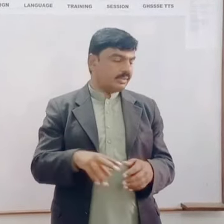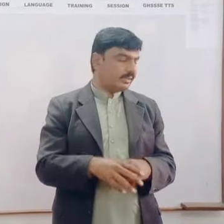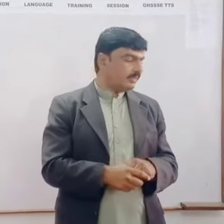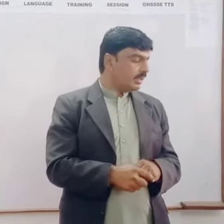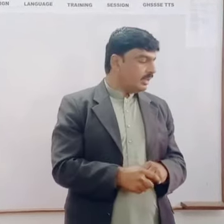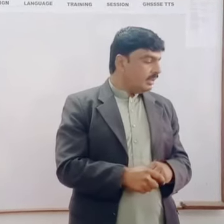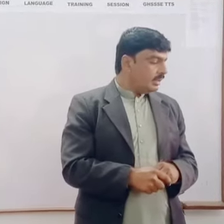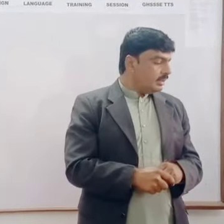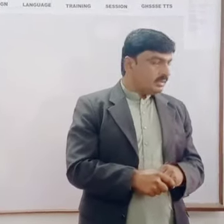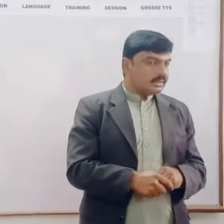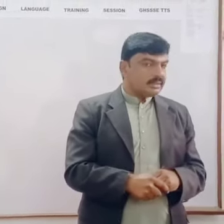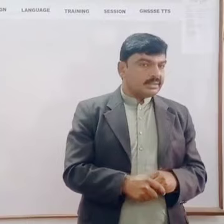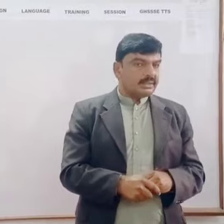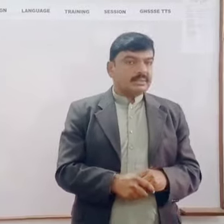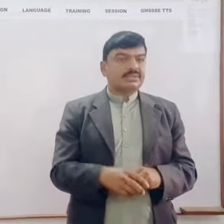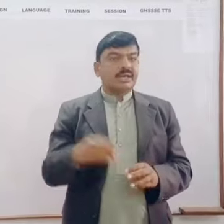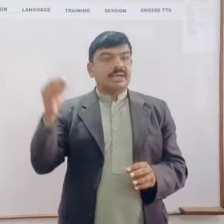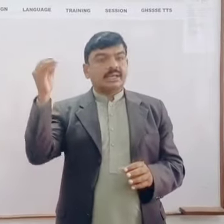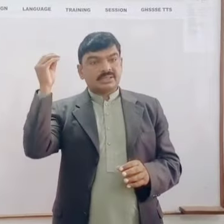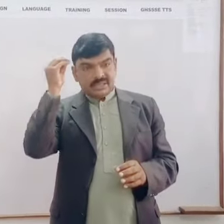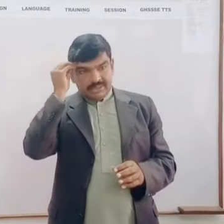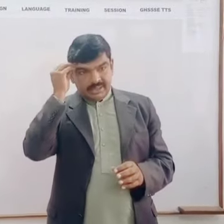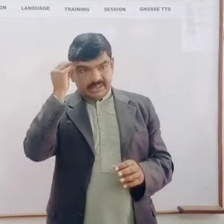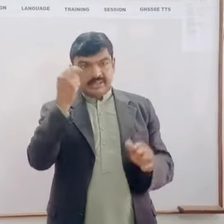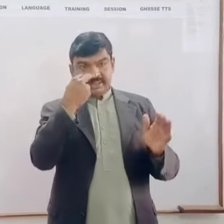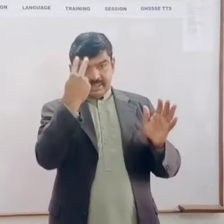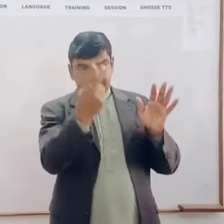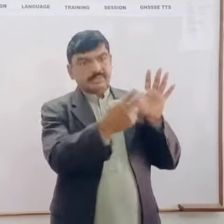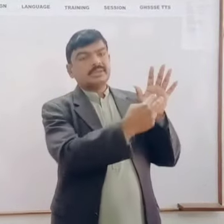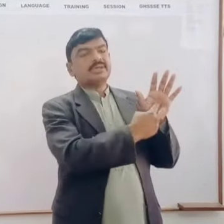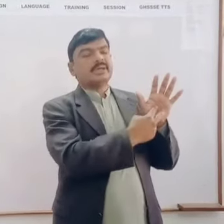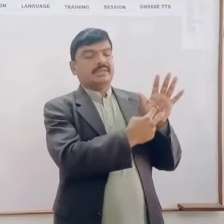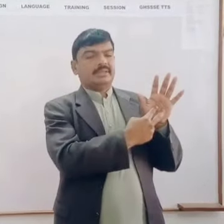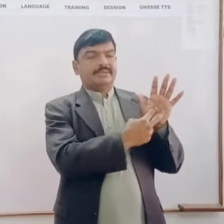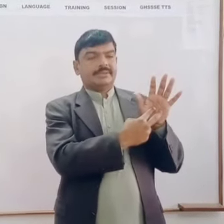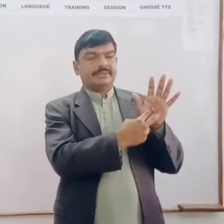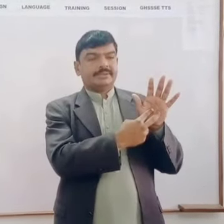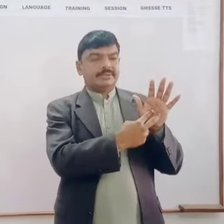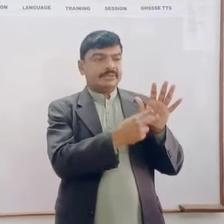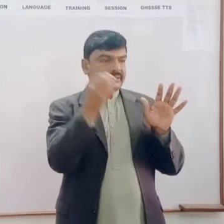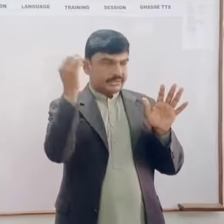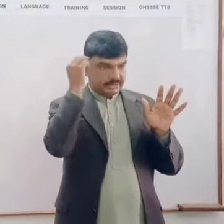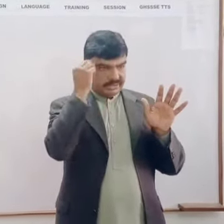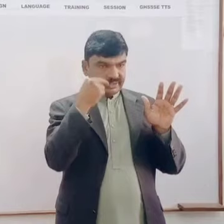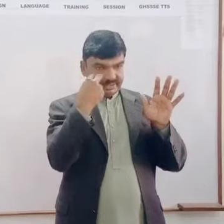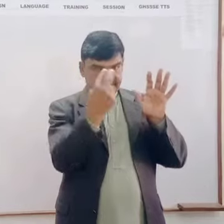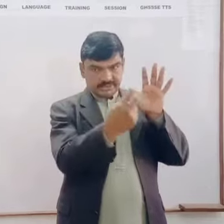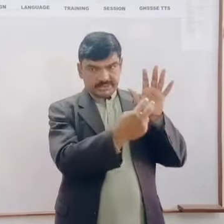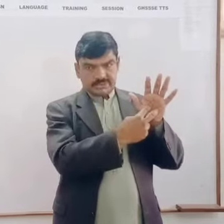दरमियान। सब मिसाल का दोबारा कीजिएगा। मिसाल समझने के लिए आपको दिखाइए, समझने के